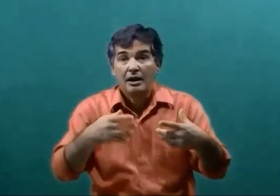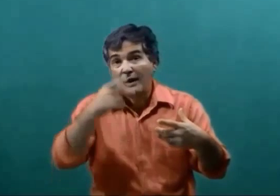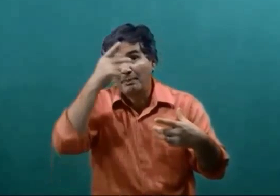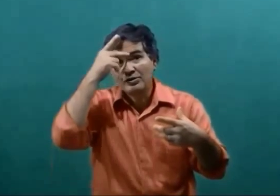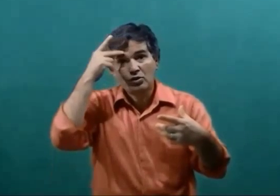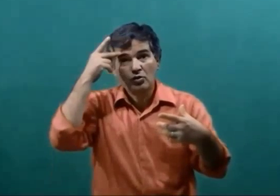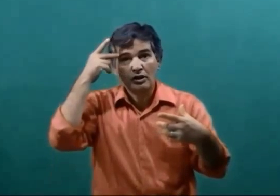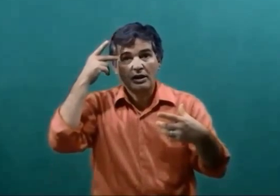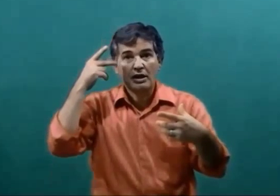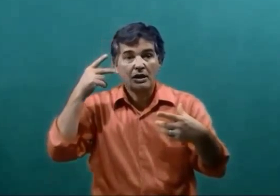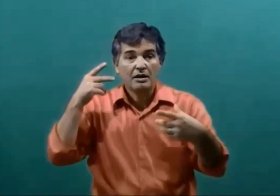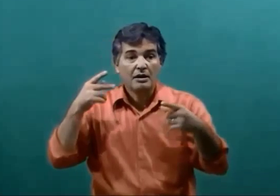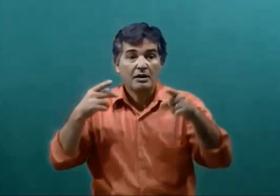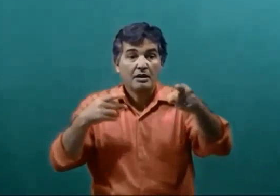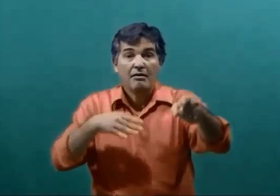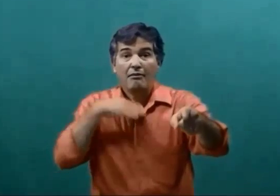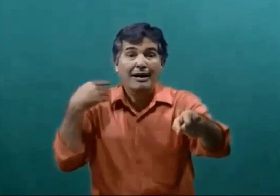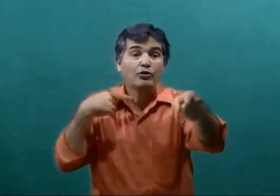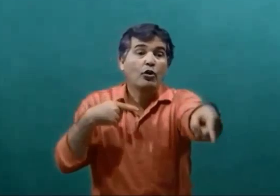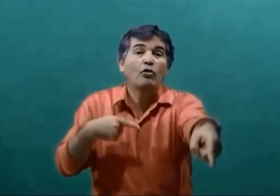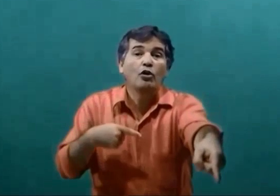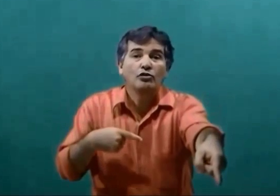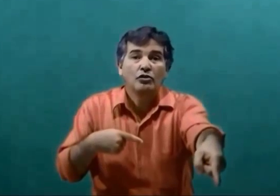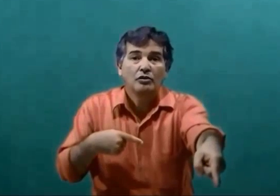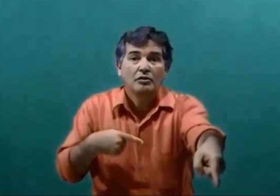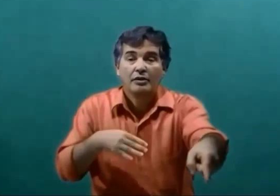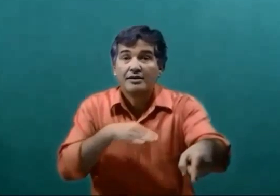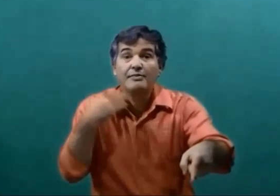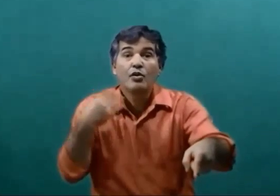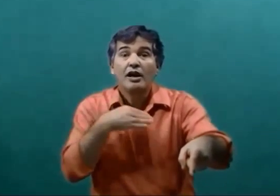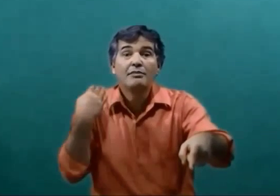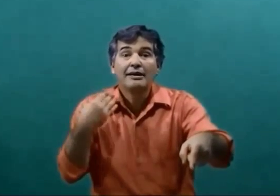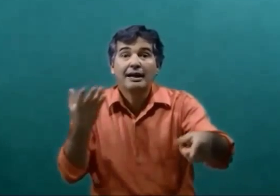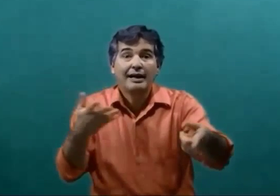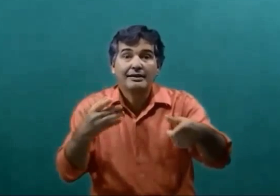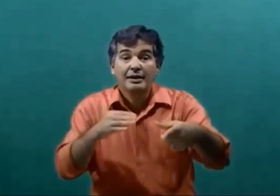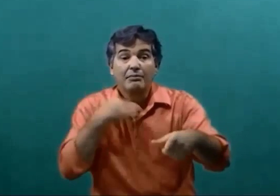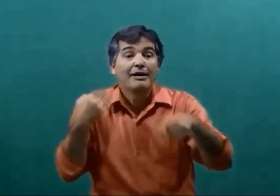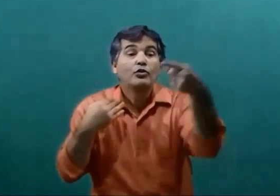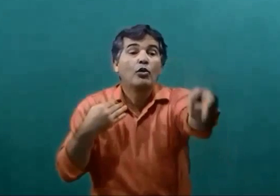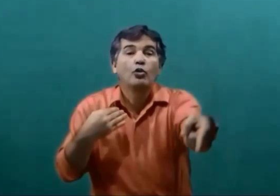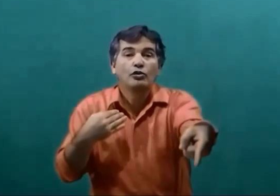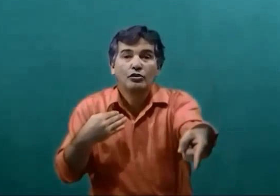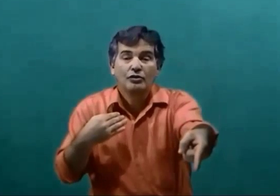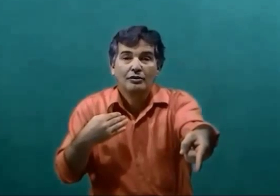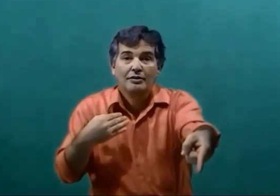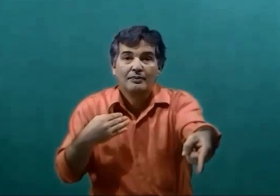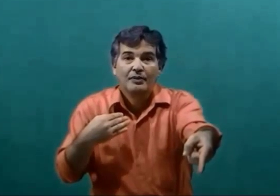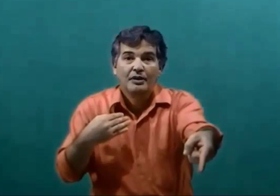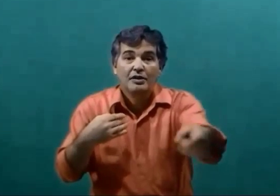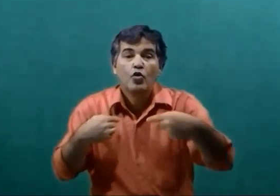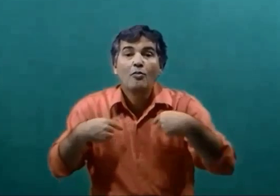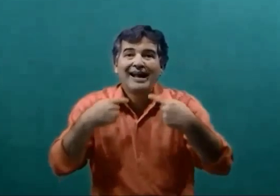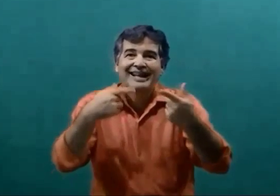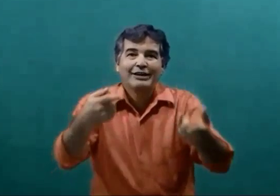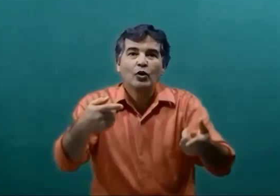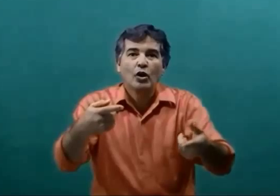a pessoa que matou o outro. Quer dizer, morrer e matar, matou o outro. Então o